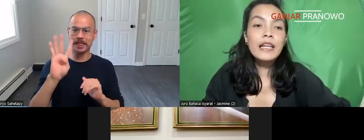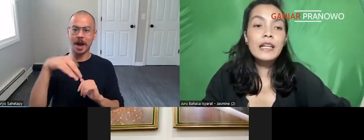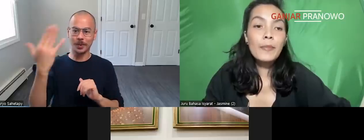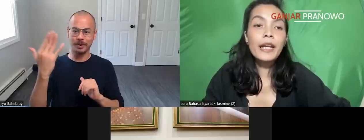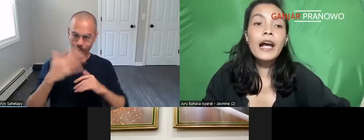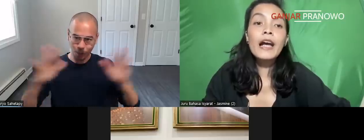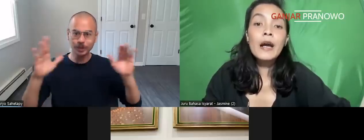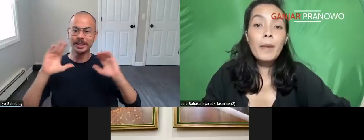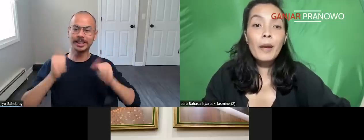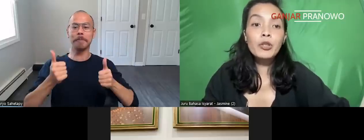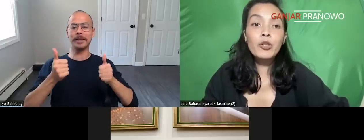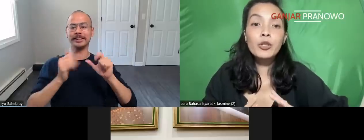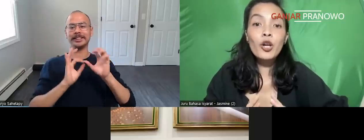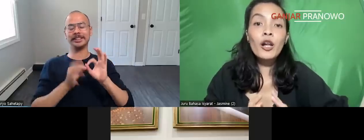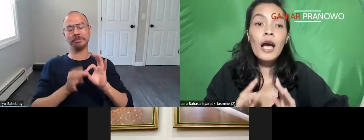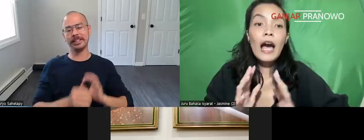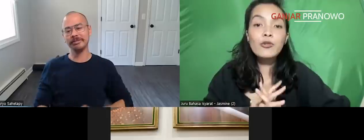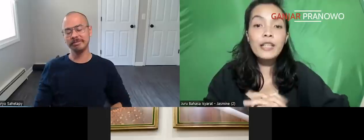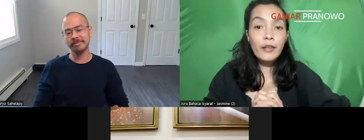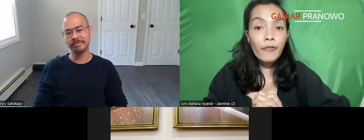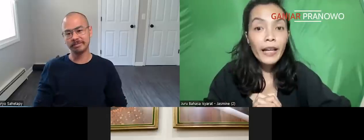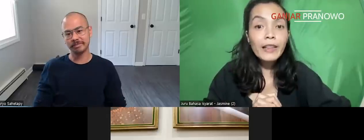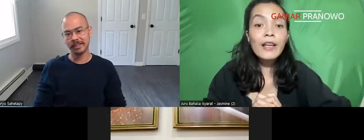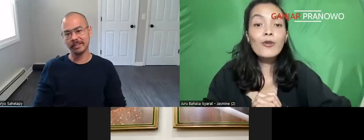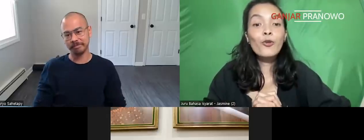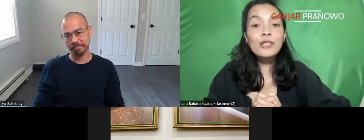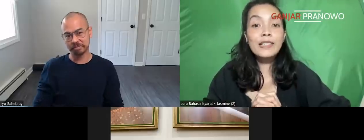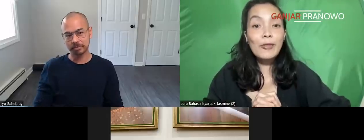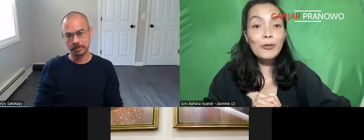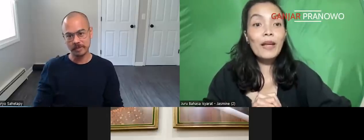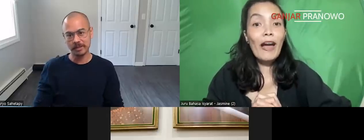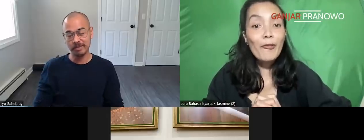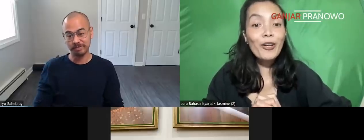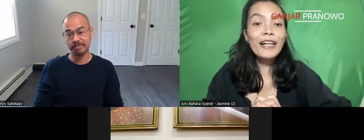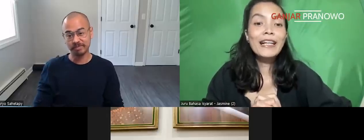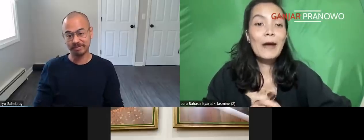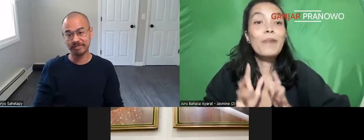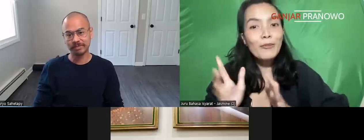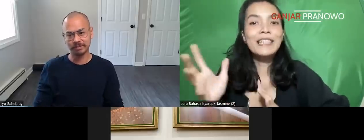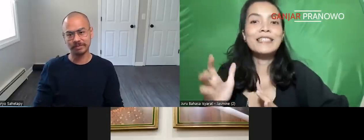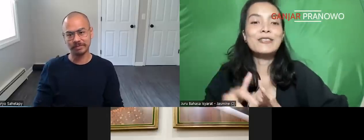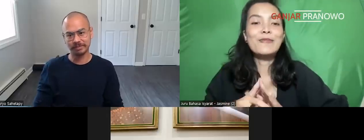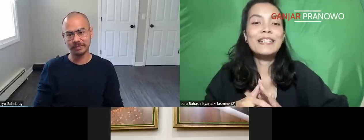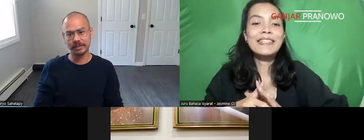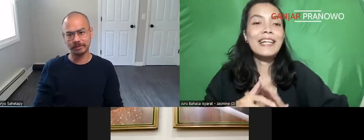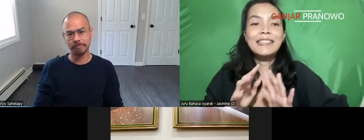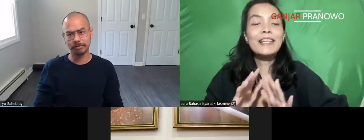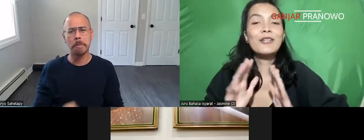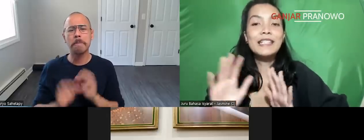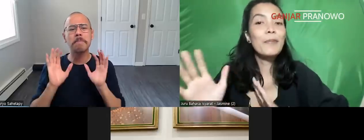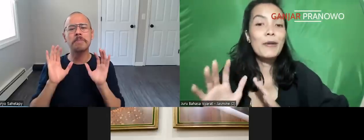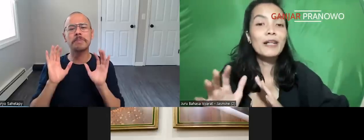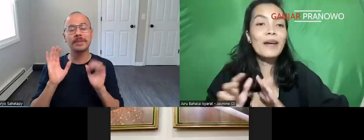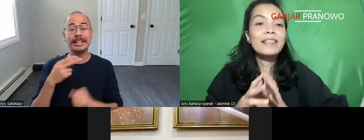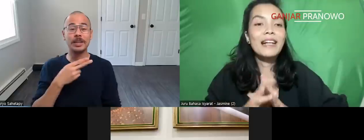kalau di Amerika memang betul-betul harus certified lulus S1 4 tahun Nah baru bisa jadi Jur bahasa isyarat jadi